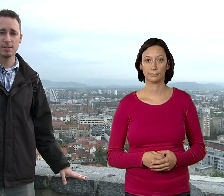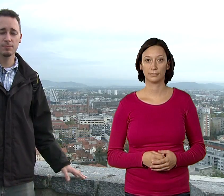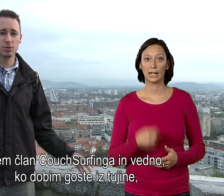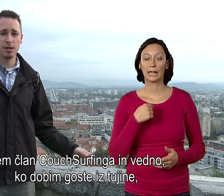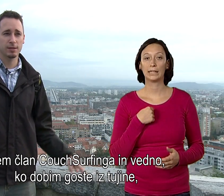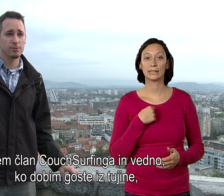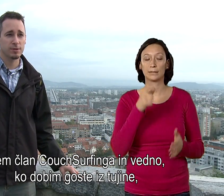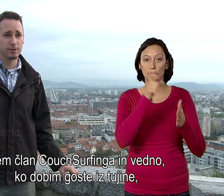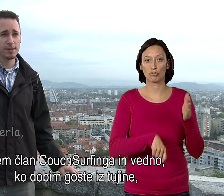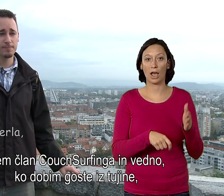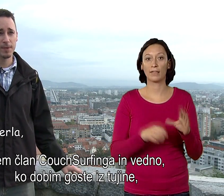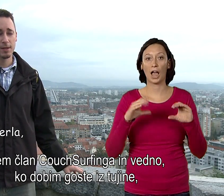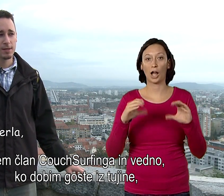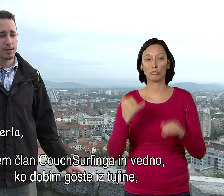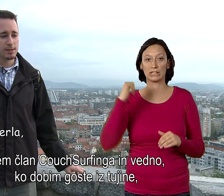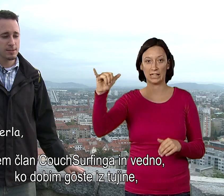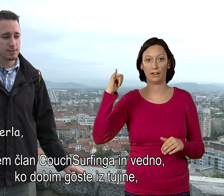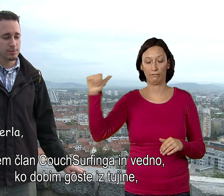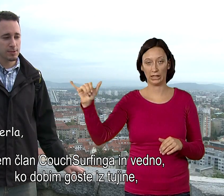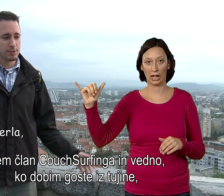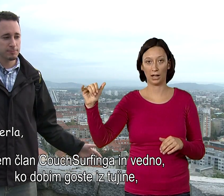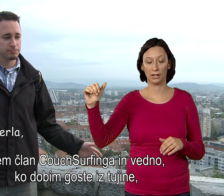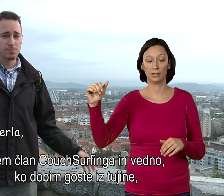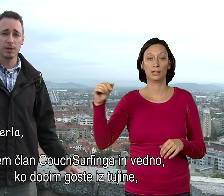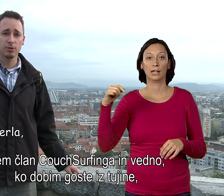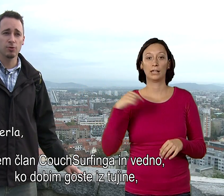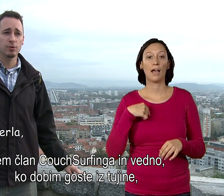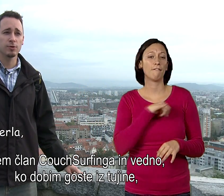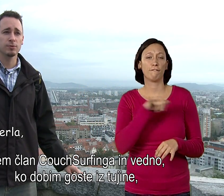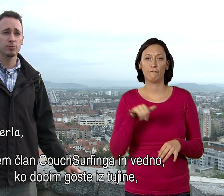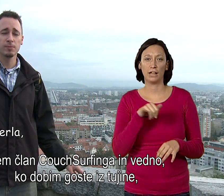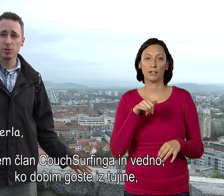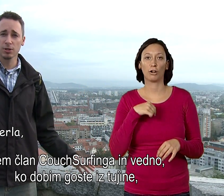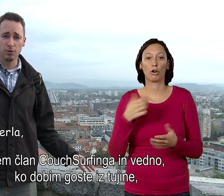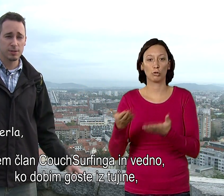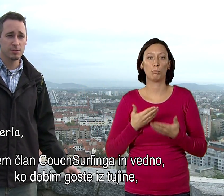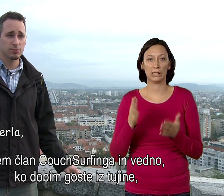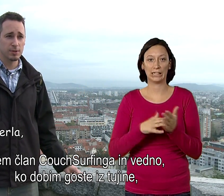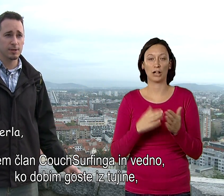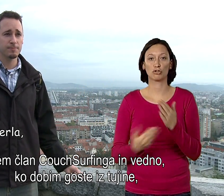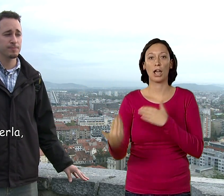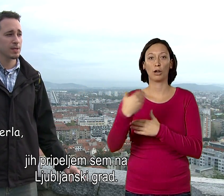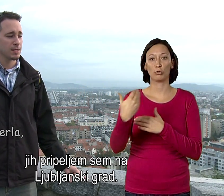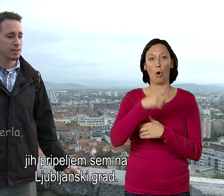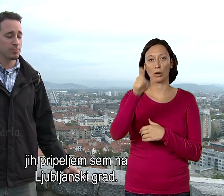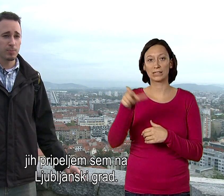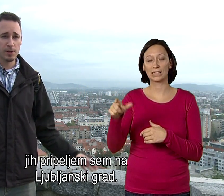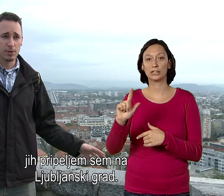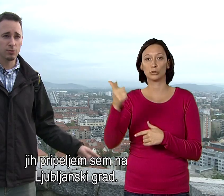Sem član Couchsurfinga in zmeraj, ko dobim kakšne goste iz tujine, jih pripeljem na to